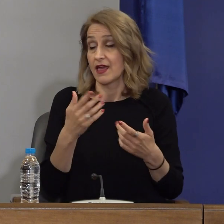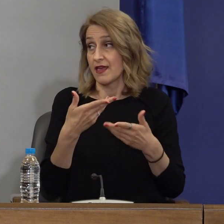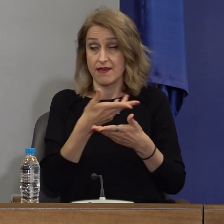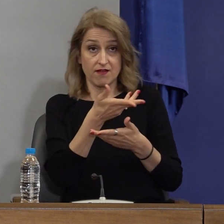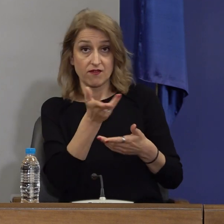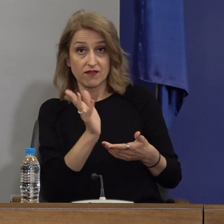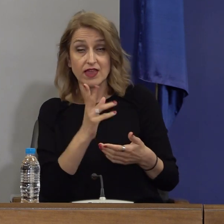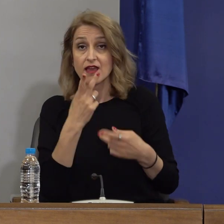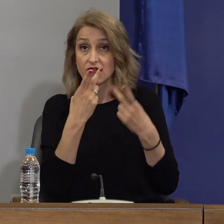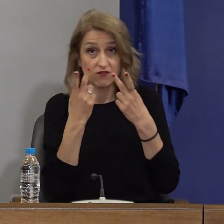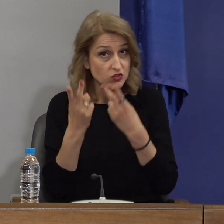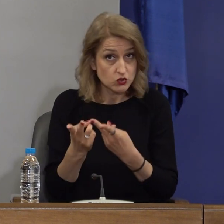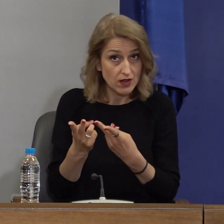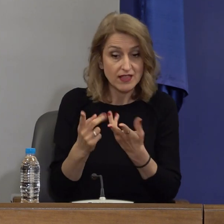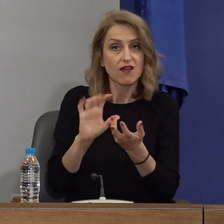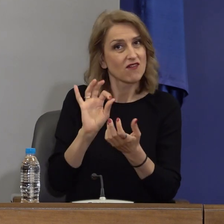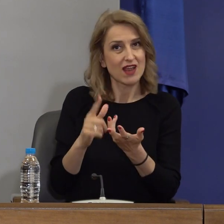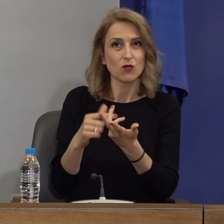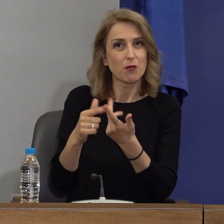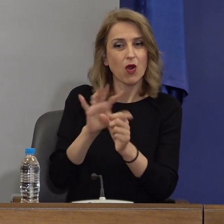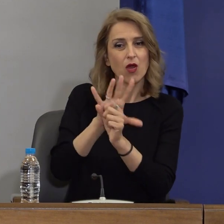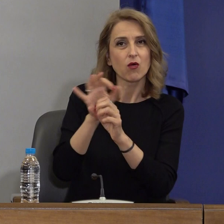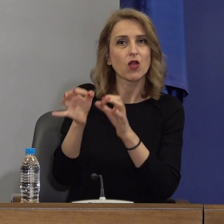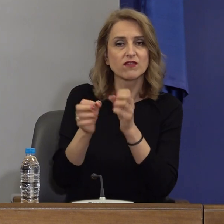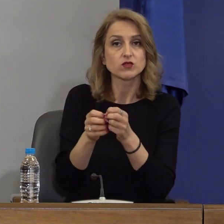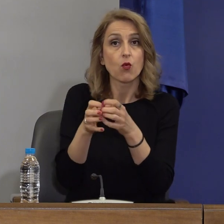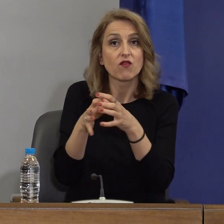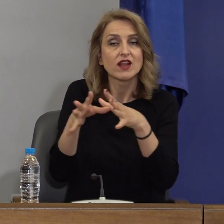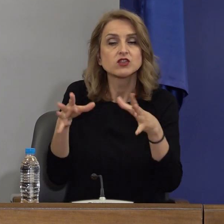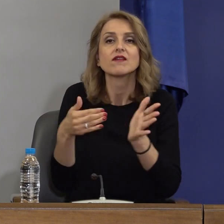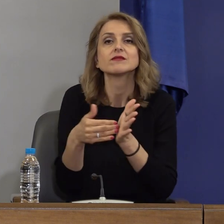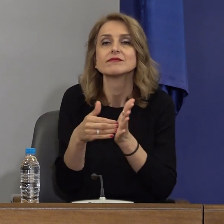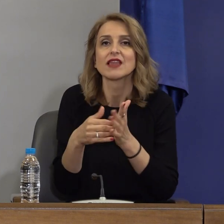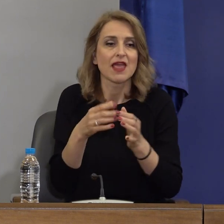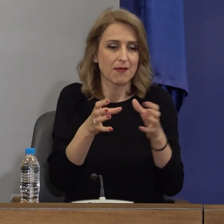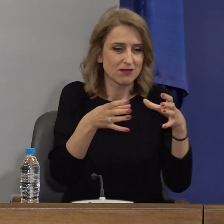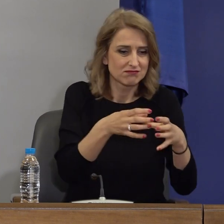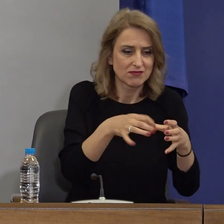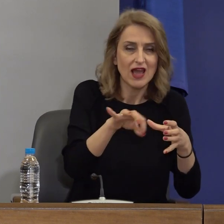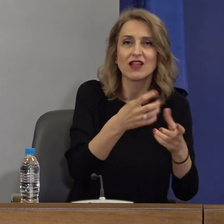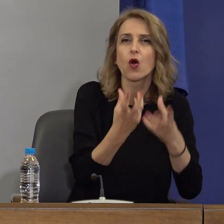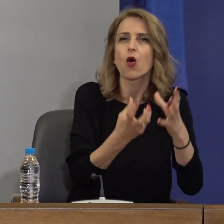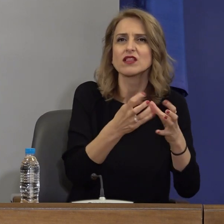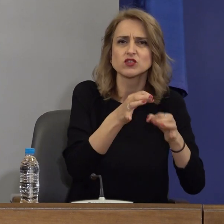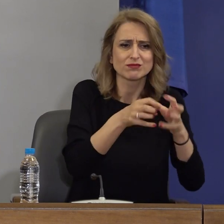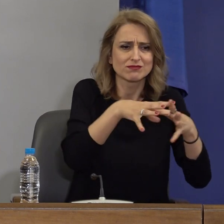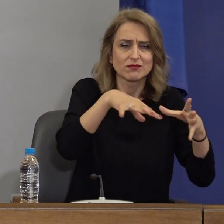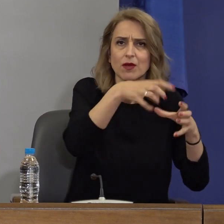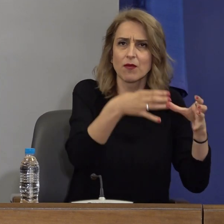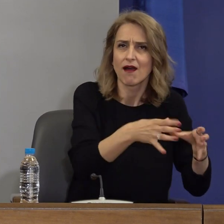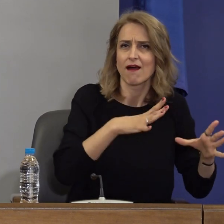Вие виждате, че бройката се увеличава на базата на клъстерите и огнища, където